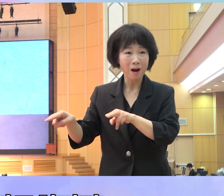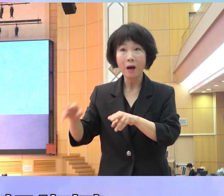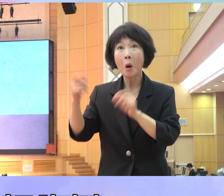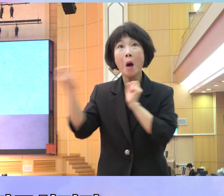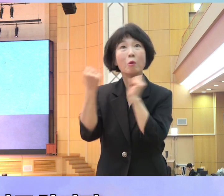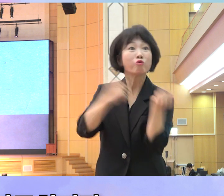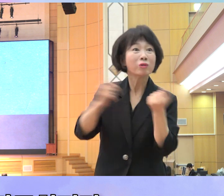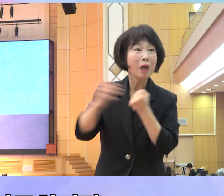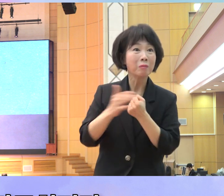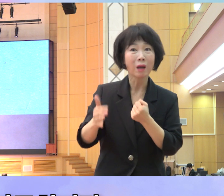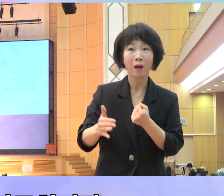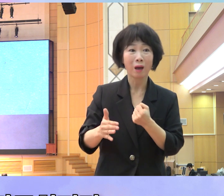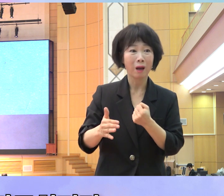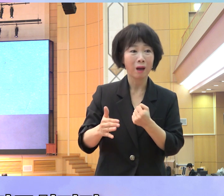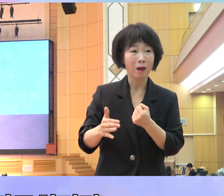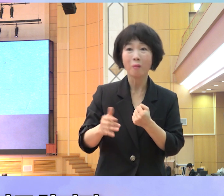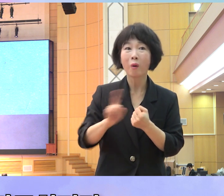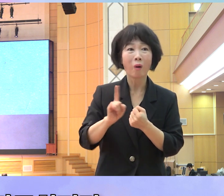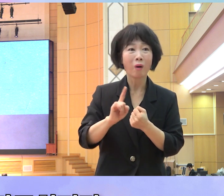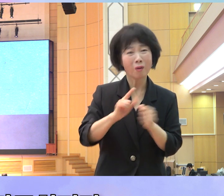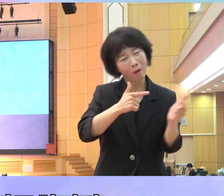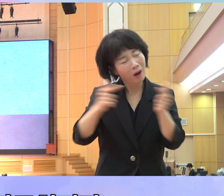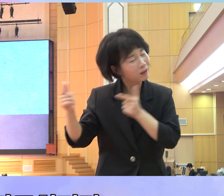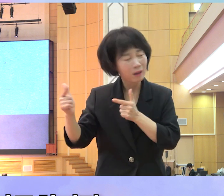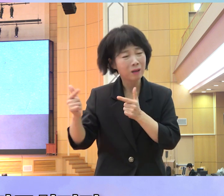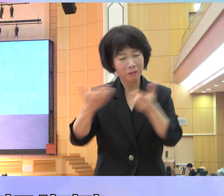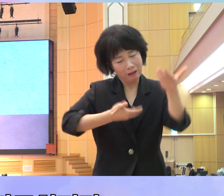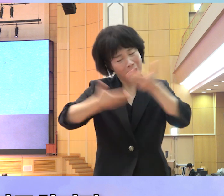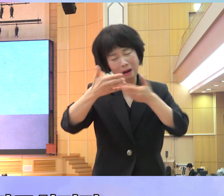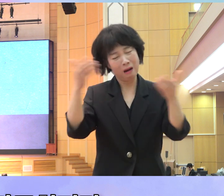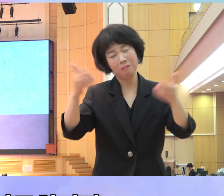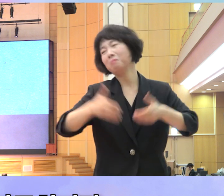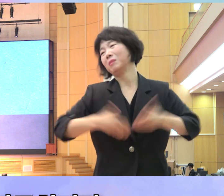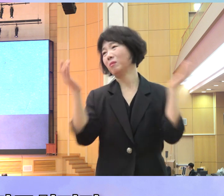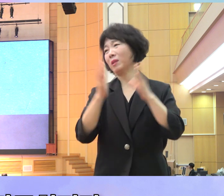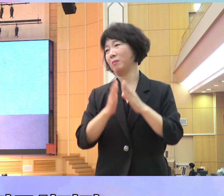먹어지겠습니까? 예수님도 마찬가지예요.